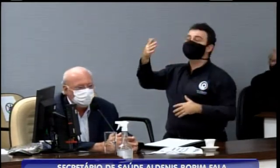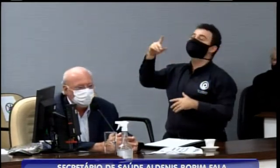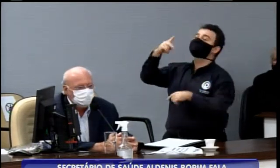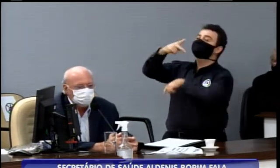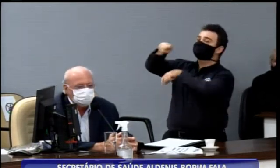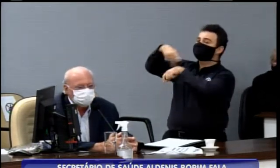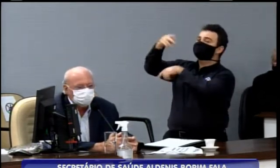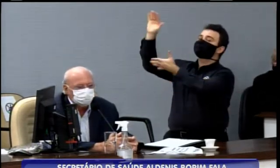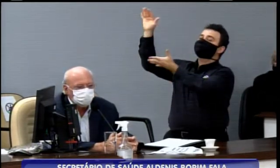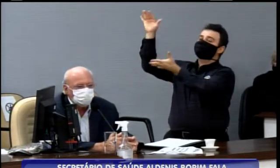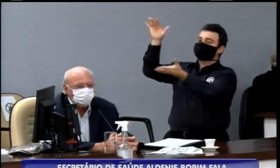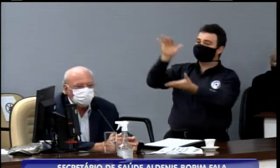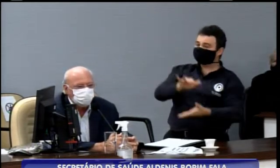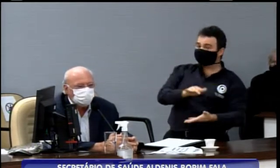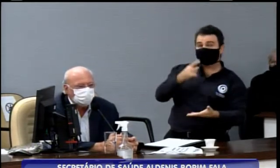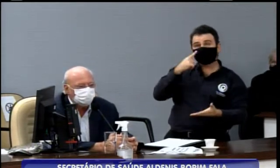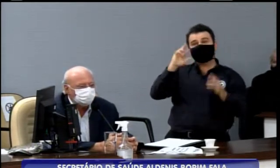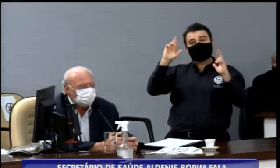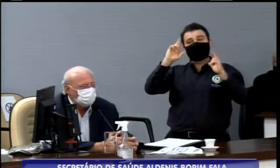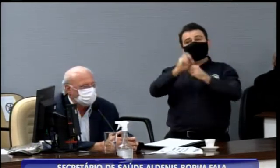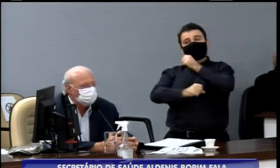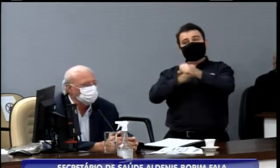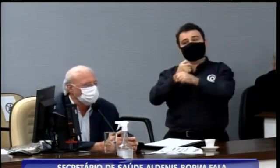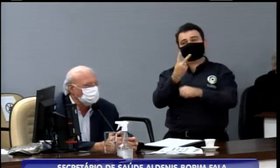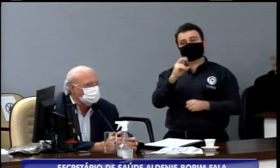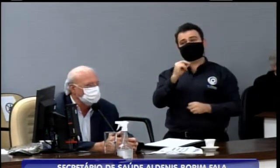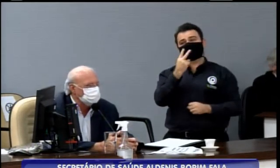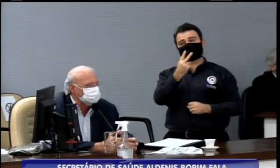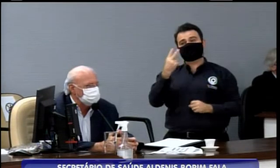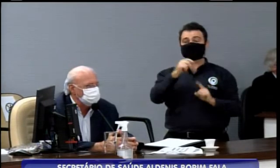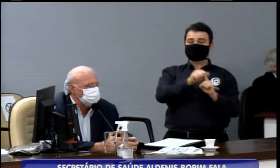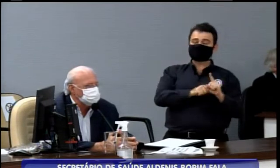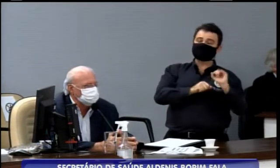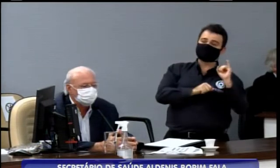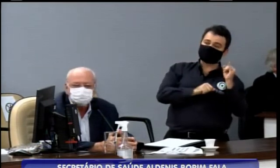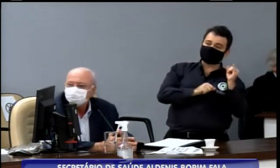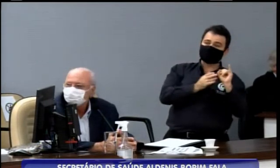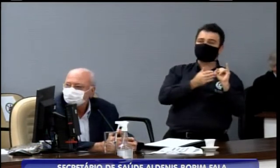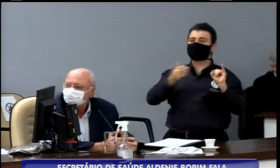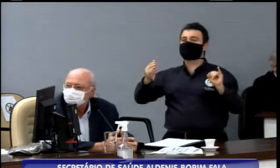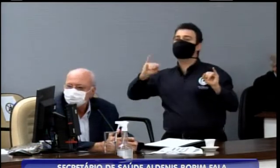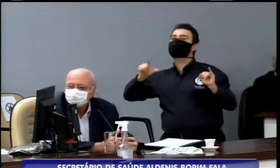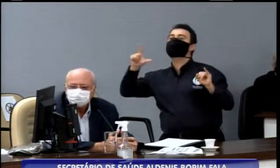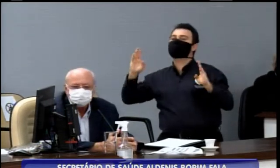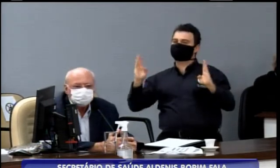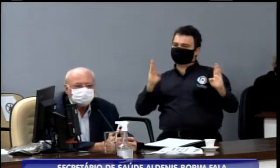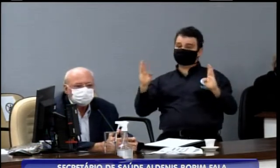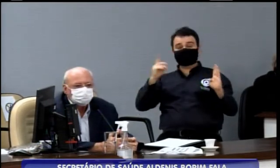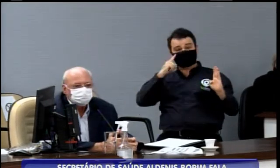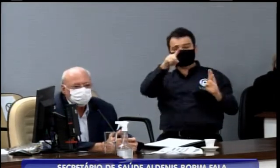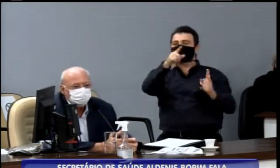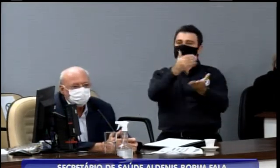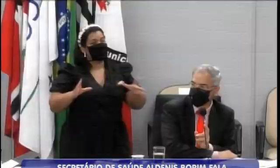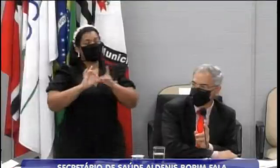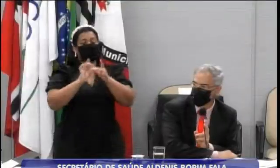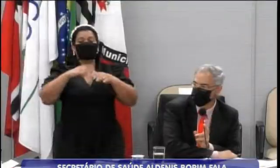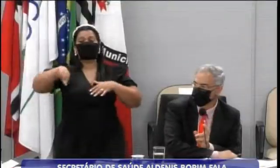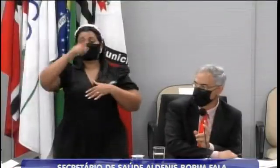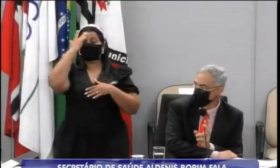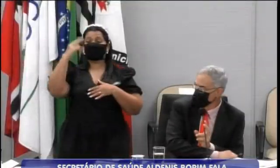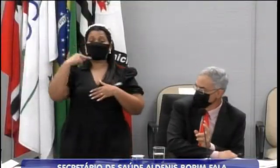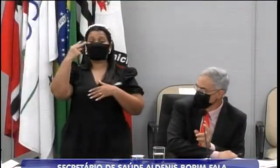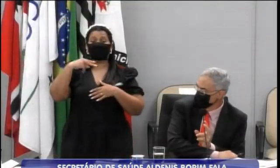semestre a gente consiga pôr ele para funcionar, total ou parcialmente. Bom, eu quero abrir aos vereadores